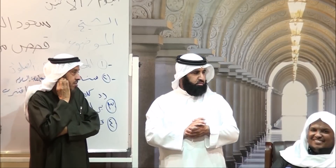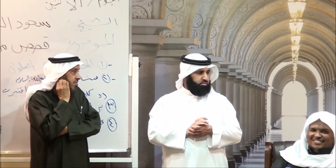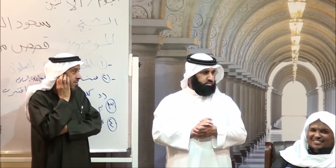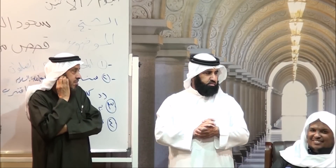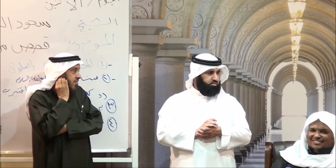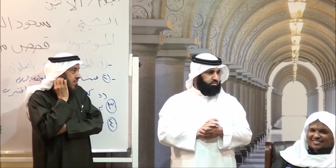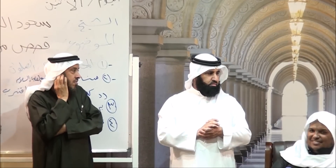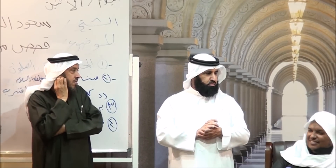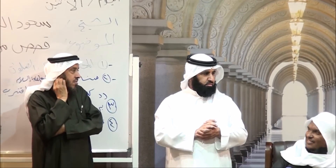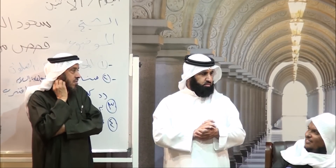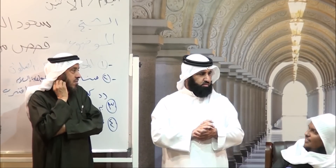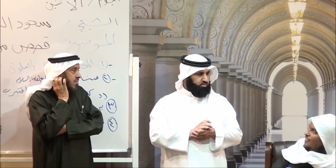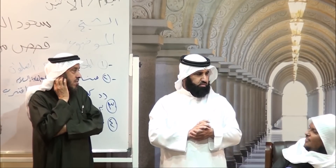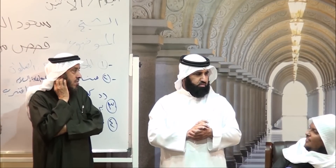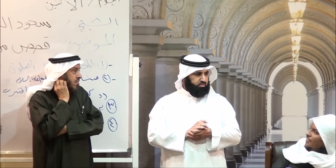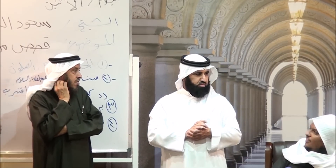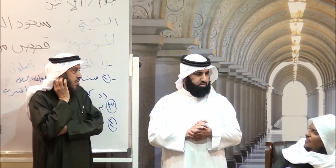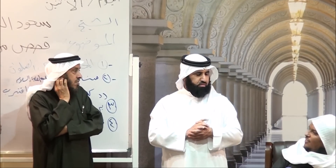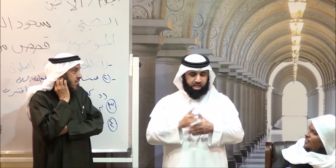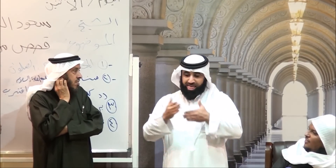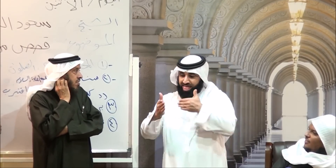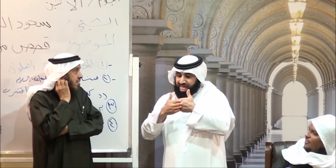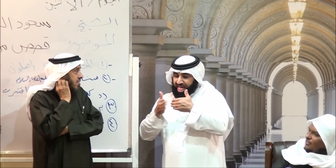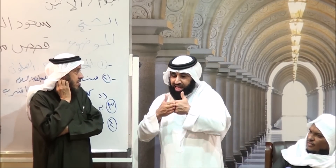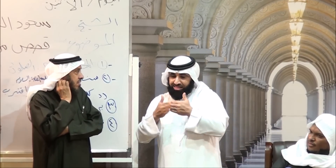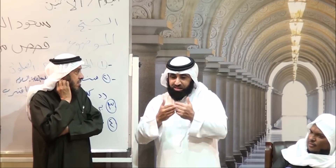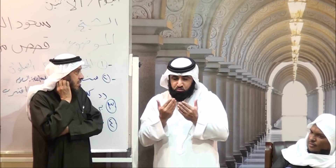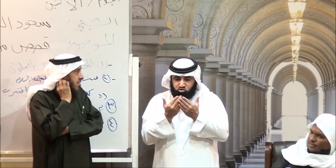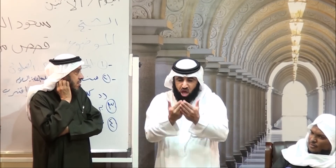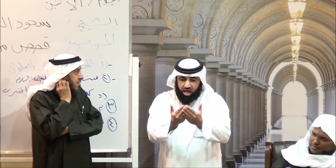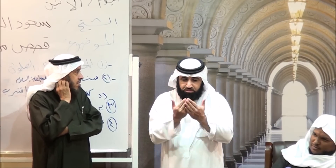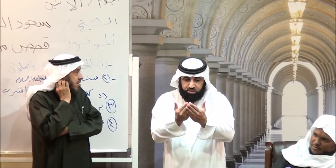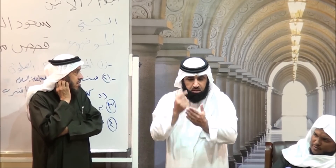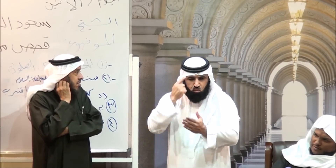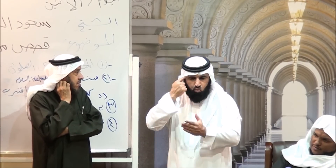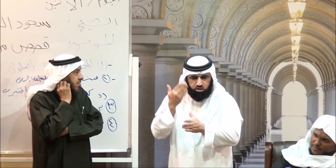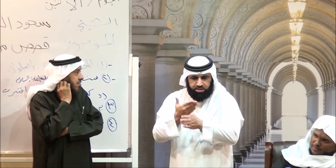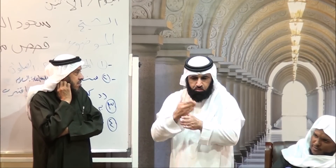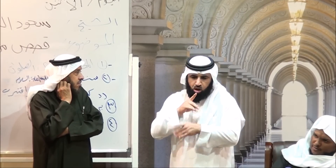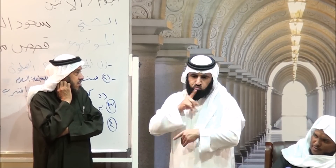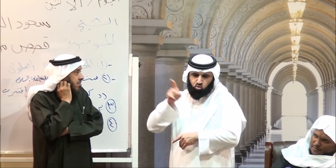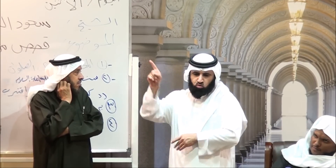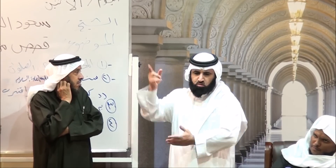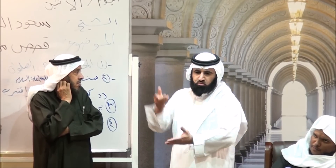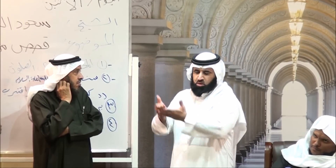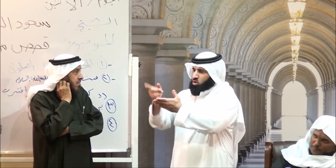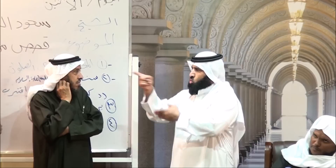الإحسان إليها يعتبر برا بوالدك أنت.